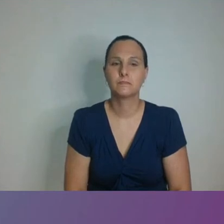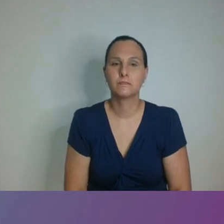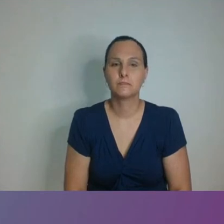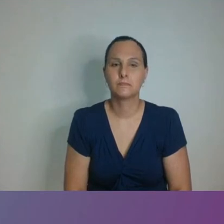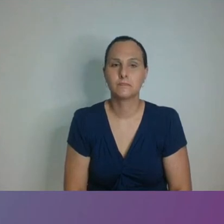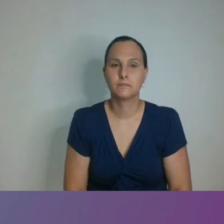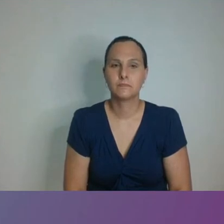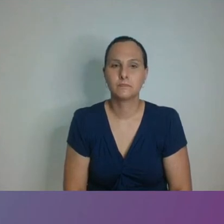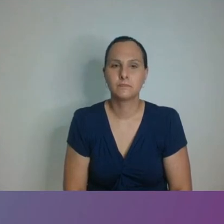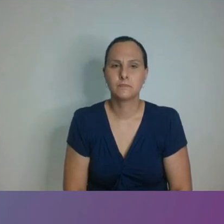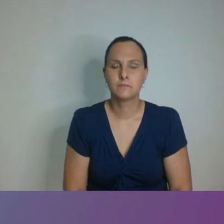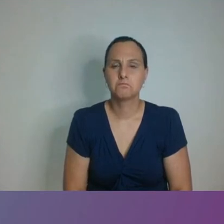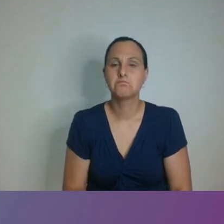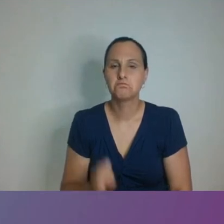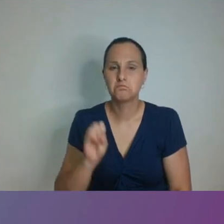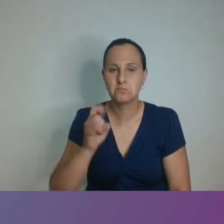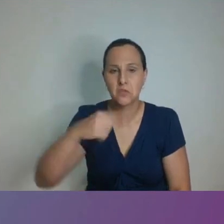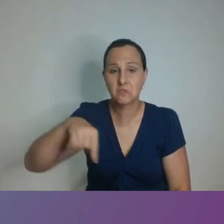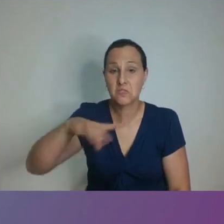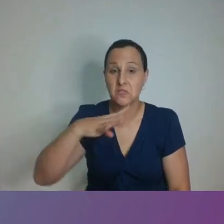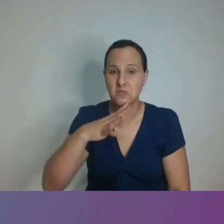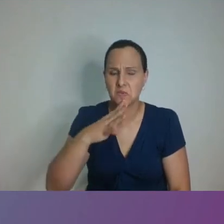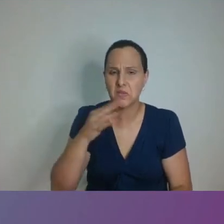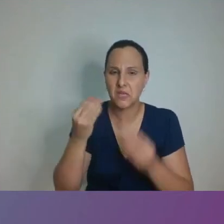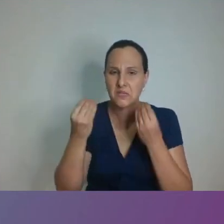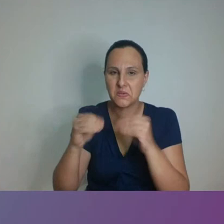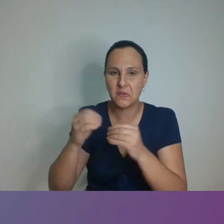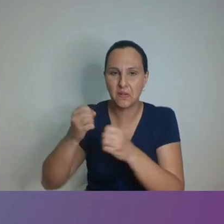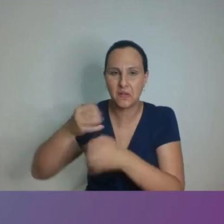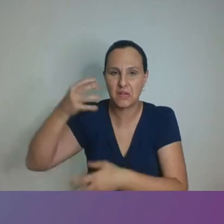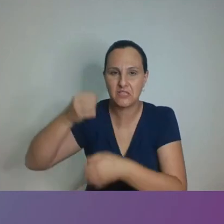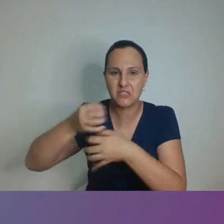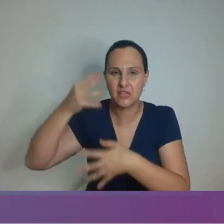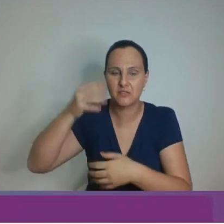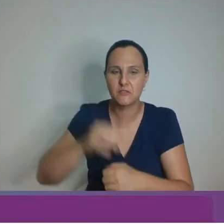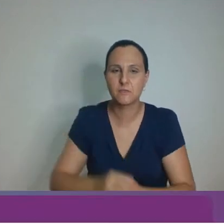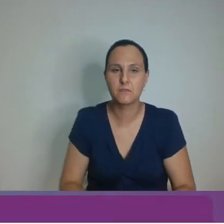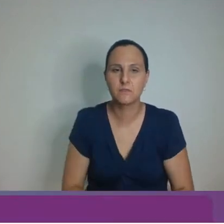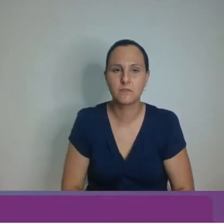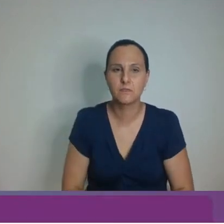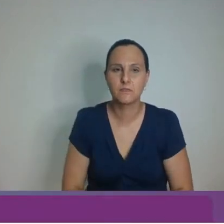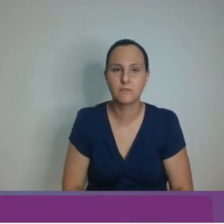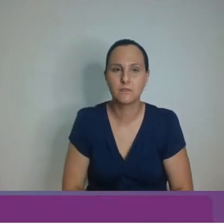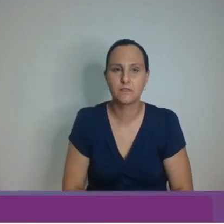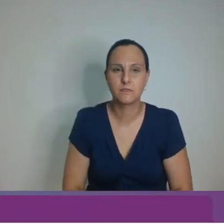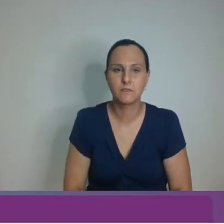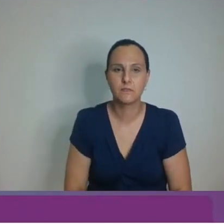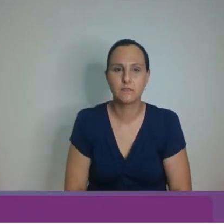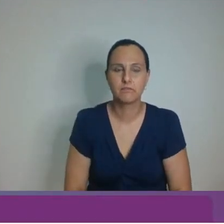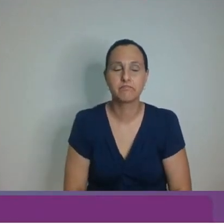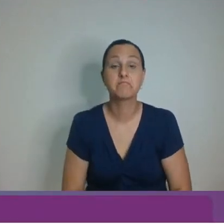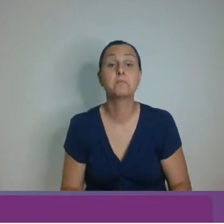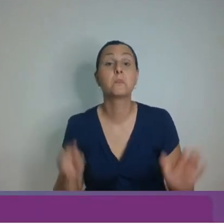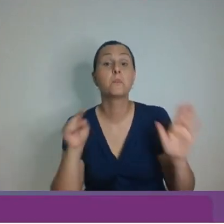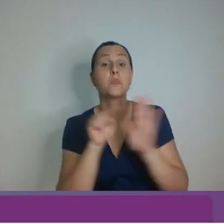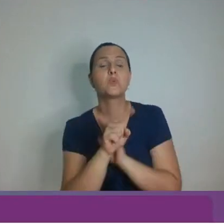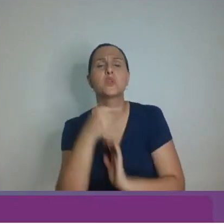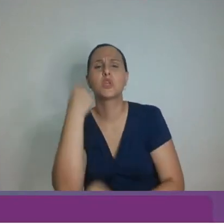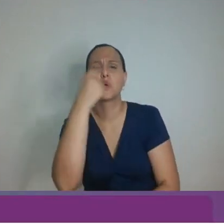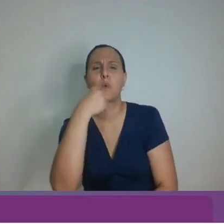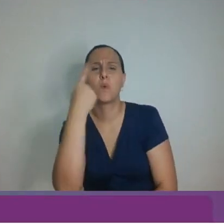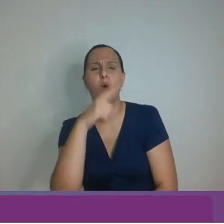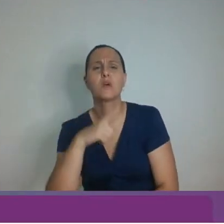Quem conhecer esse sinal, coloca aí no bate-papo. Quantas horas terá o certificado do workshop? 6 horas,